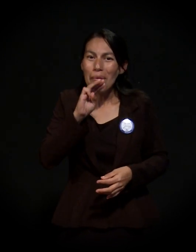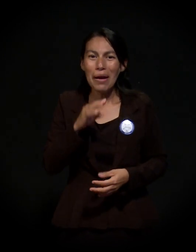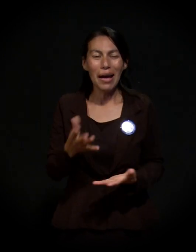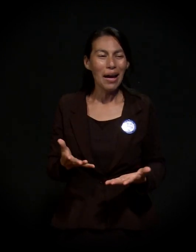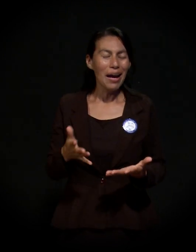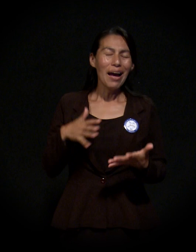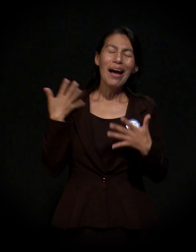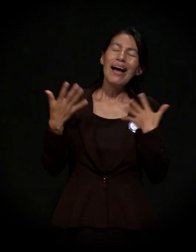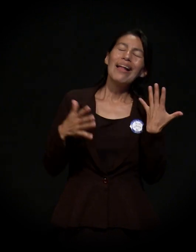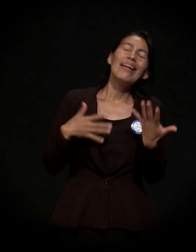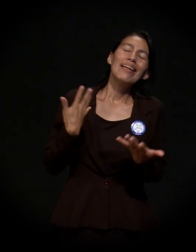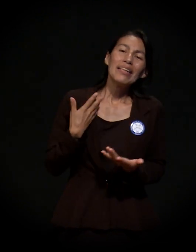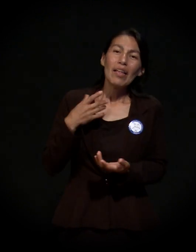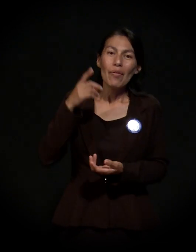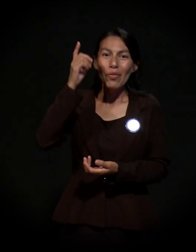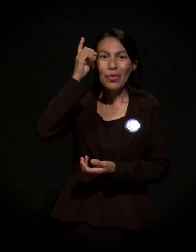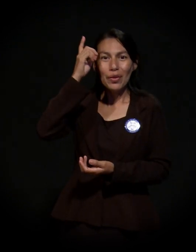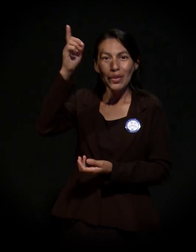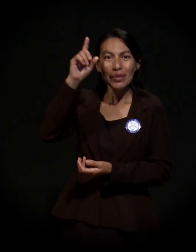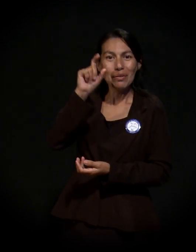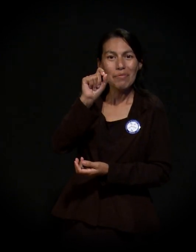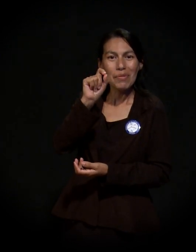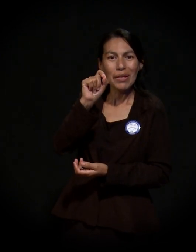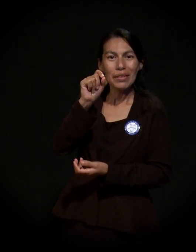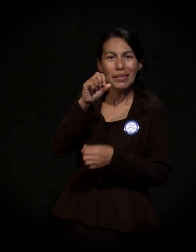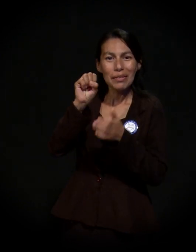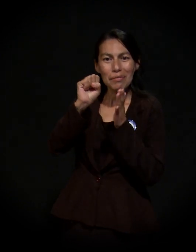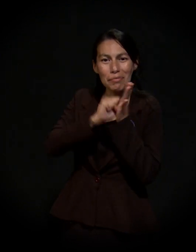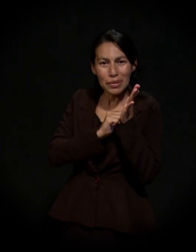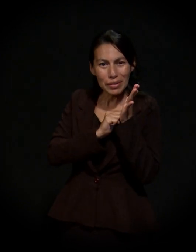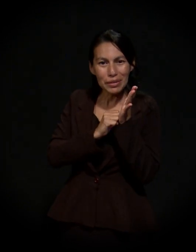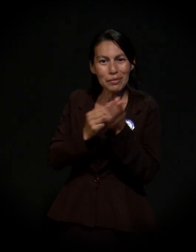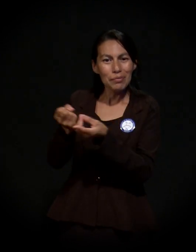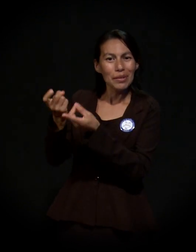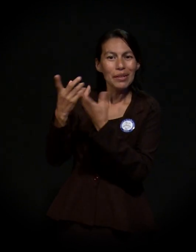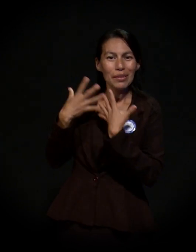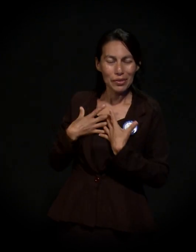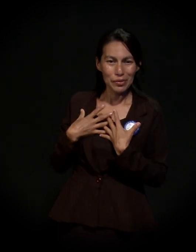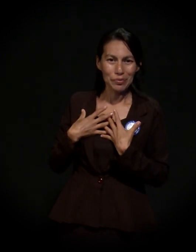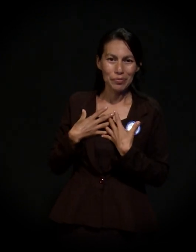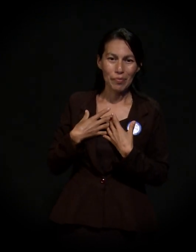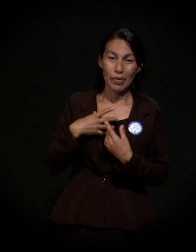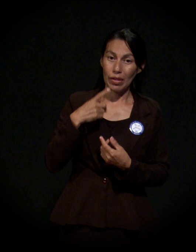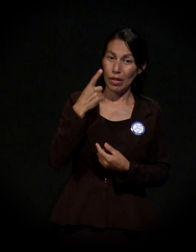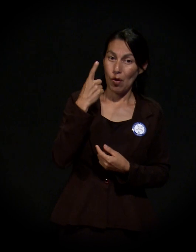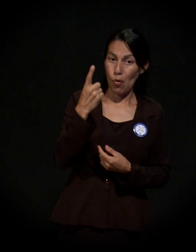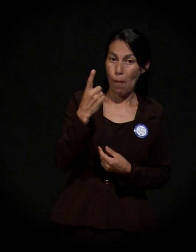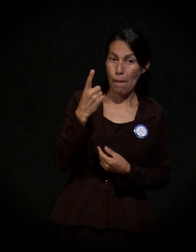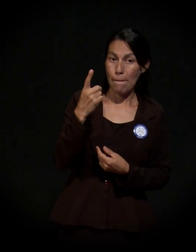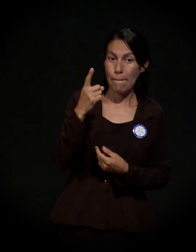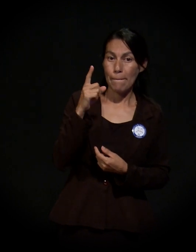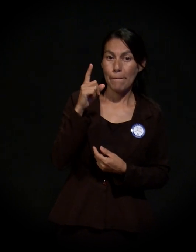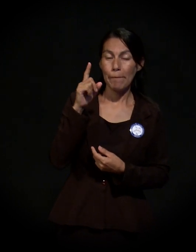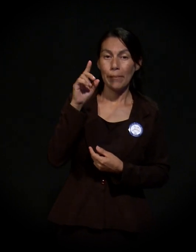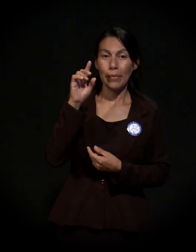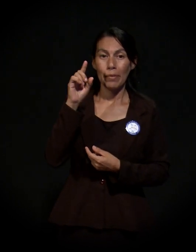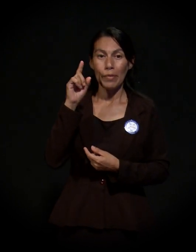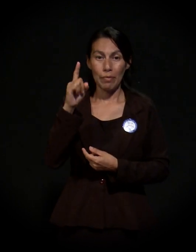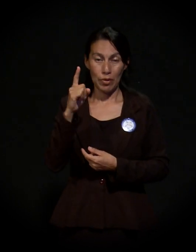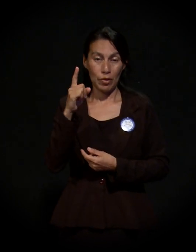Amén, amén. Así que de un 1 de febrero hasta un 1 de octubre que se fue.